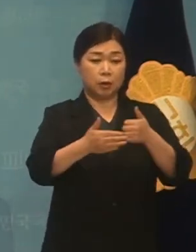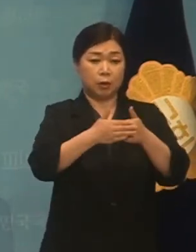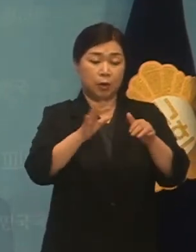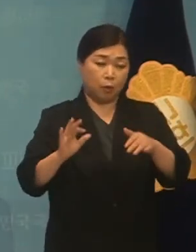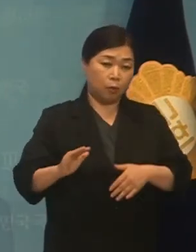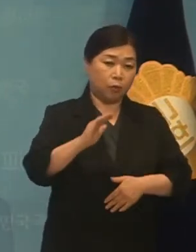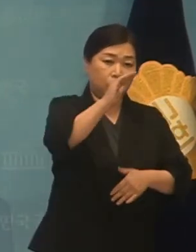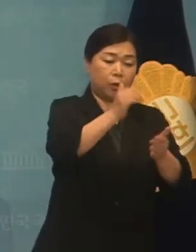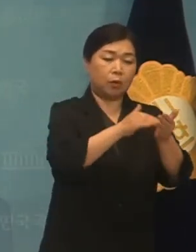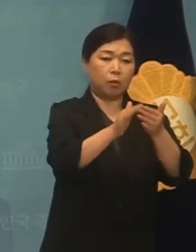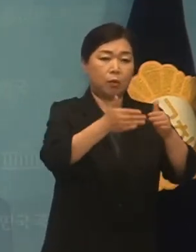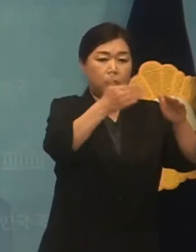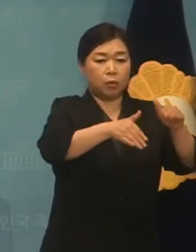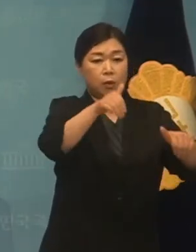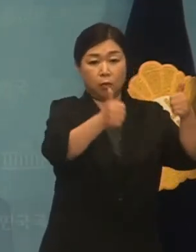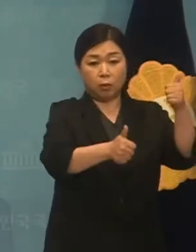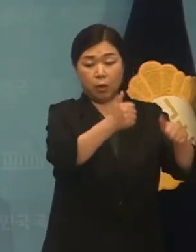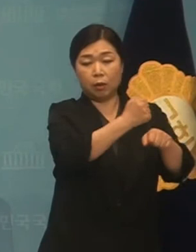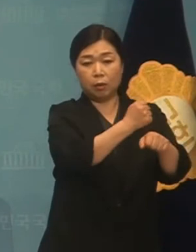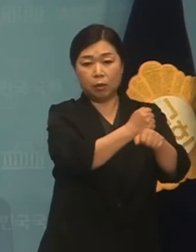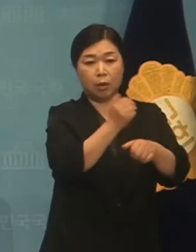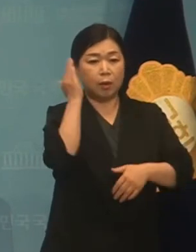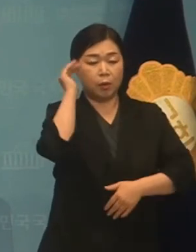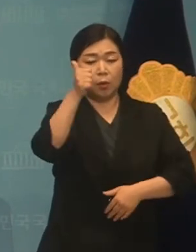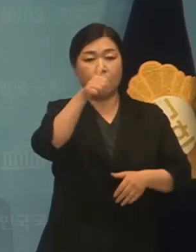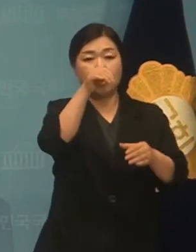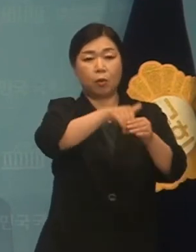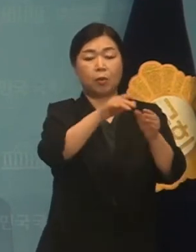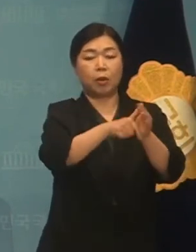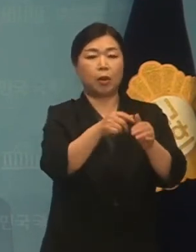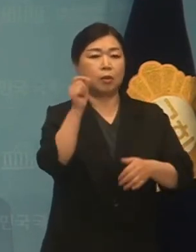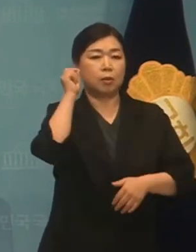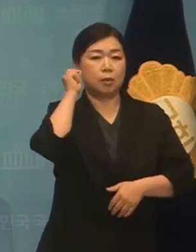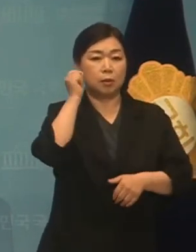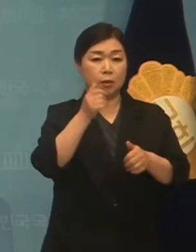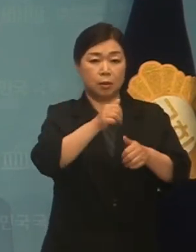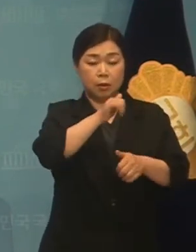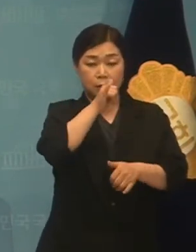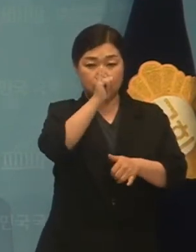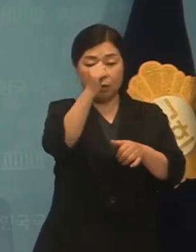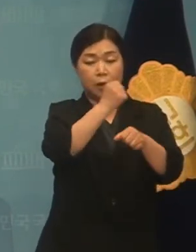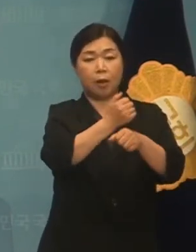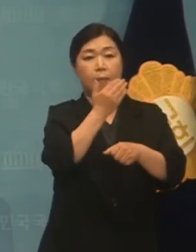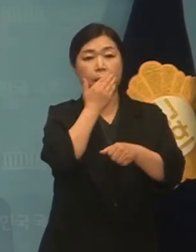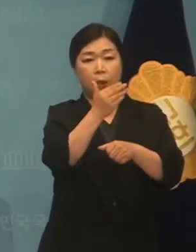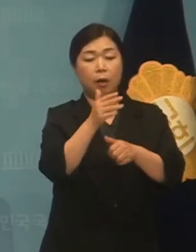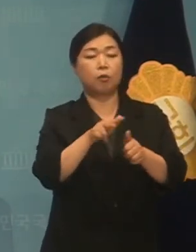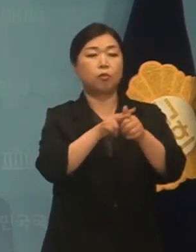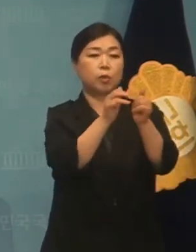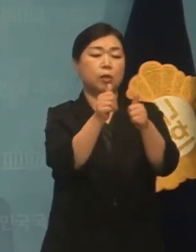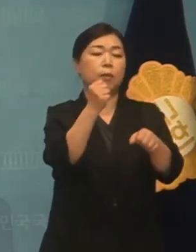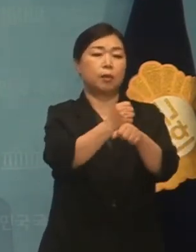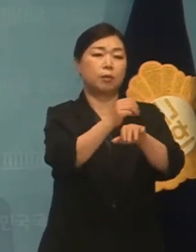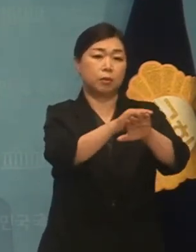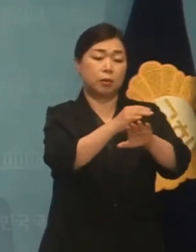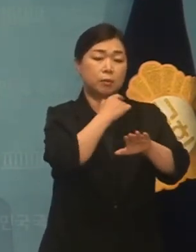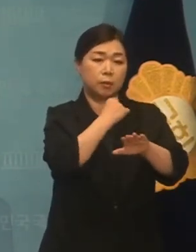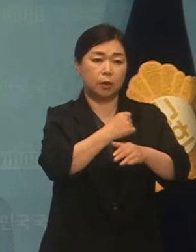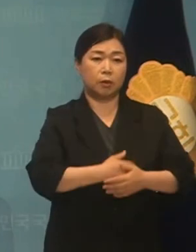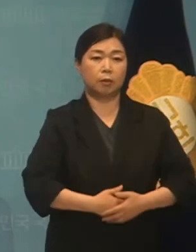통하여 대선에서 승리할 수 있는 후보를 만들어내겠습니다. 사랑하고